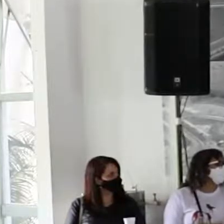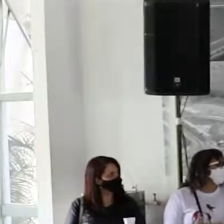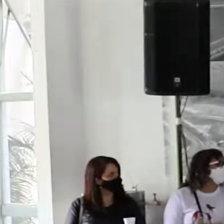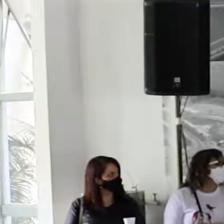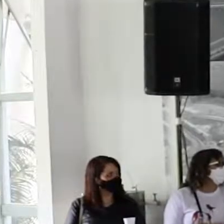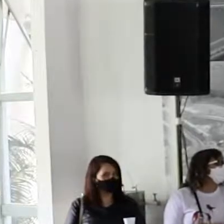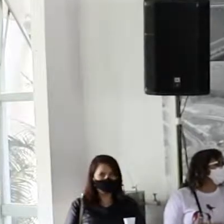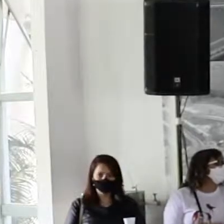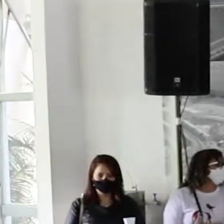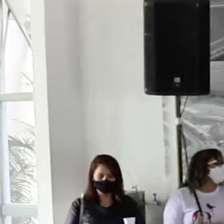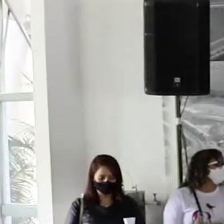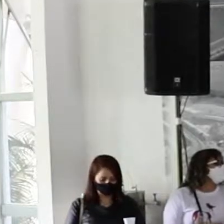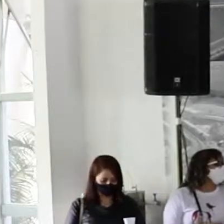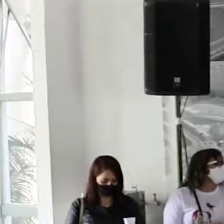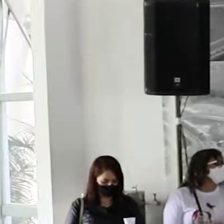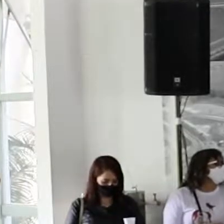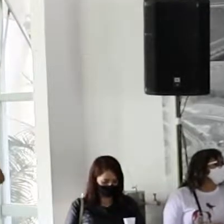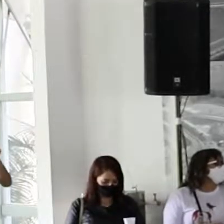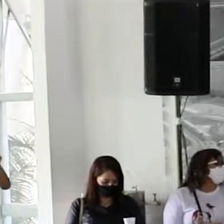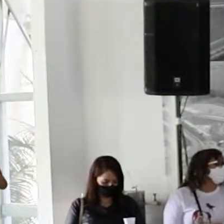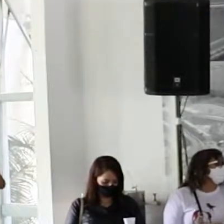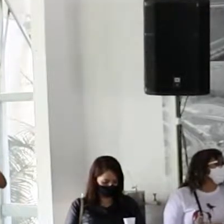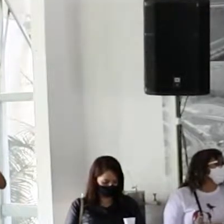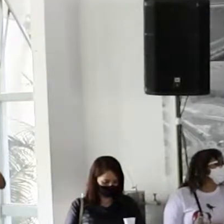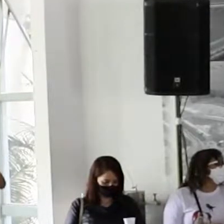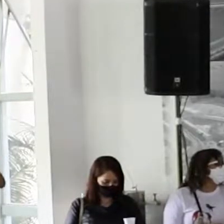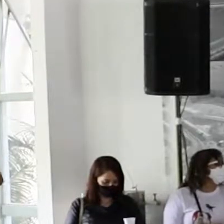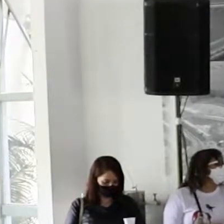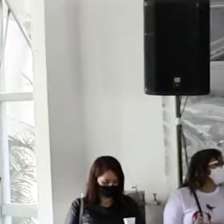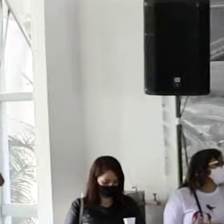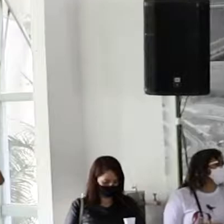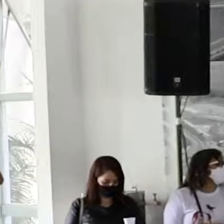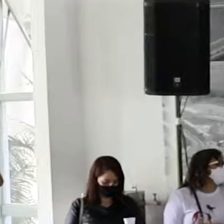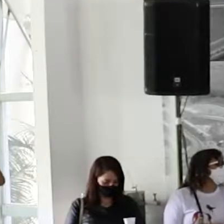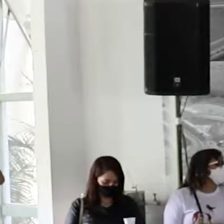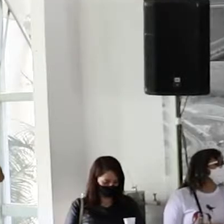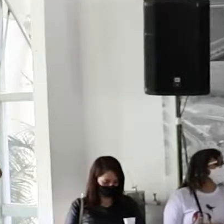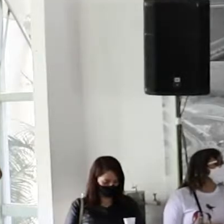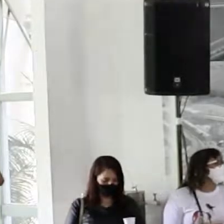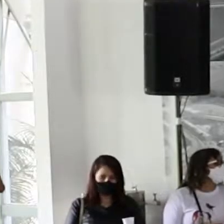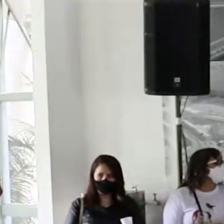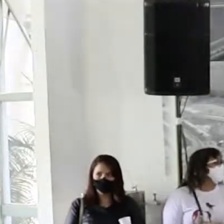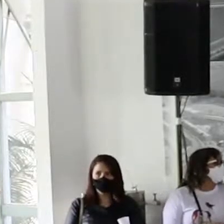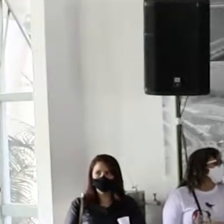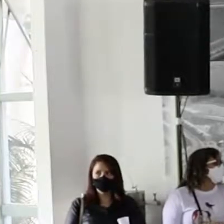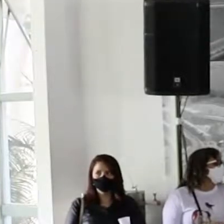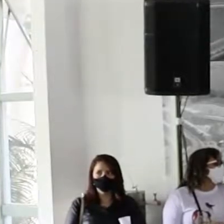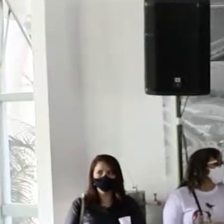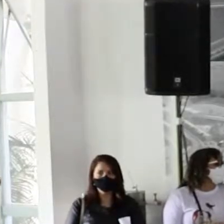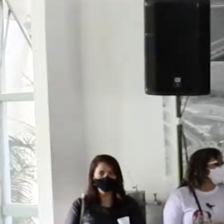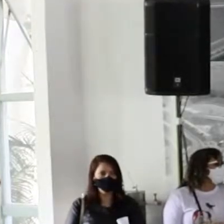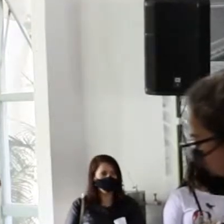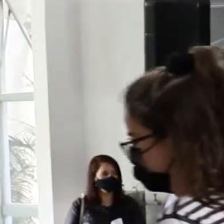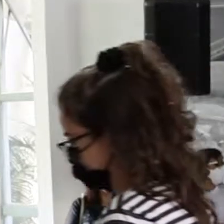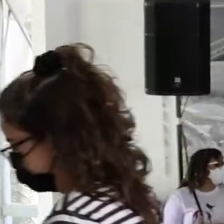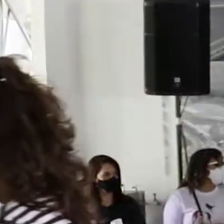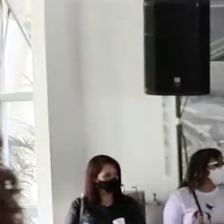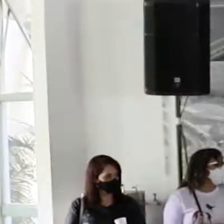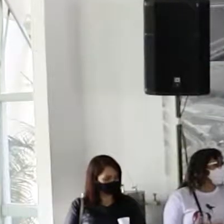imagina se não tivesse dado seguimento naquela época não é com relação a isso Brasília hoje seria o Vale do Silício